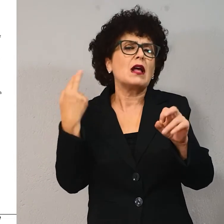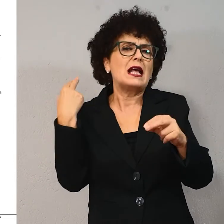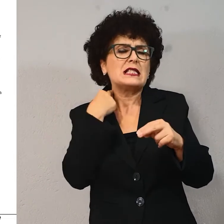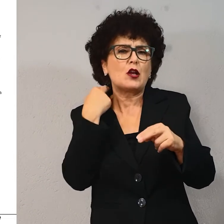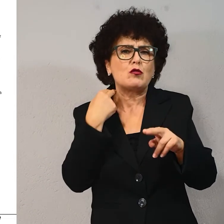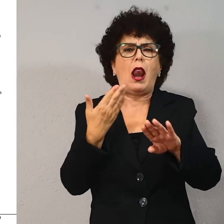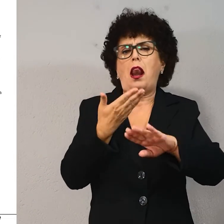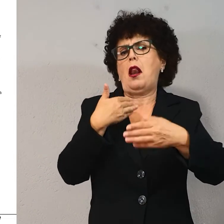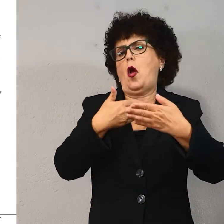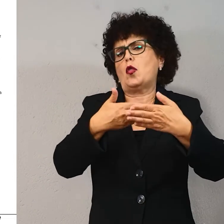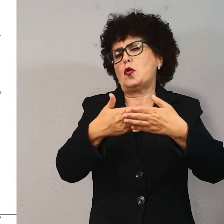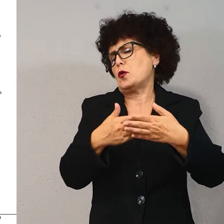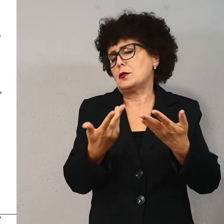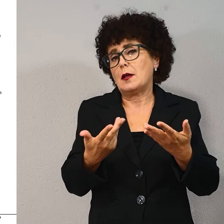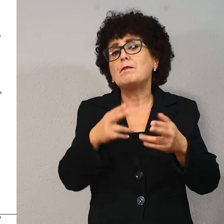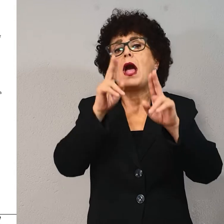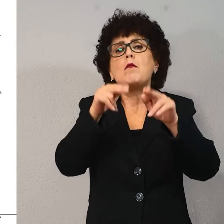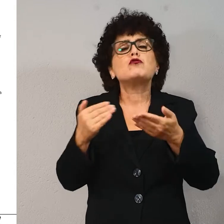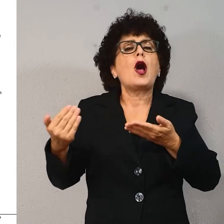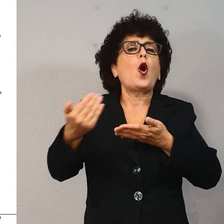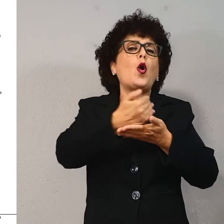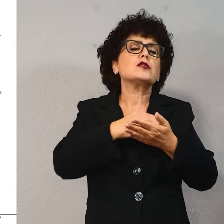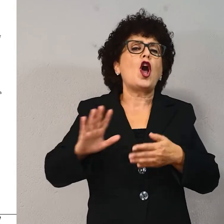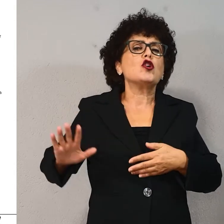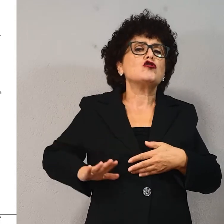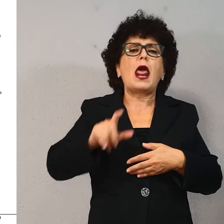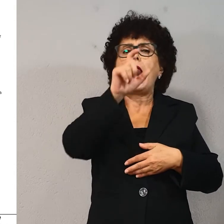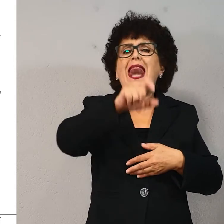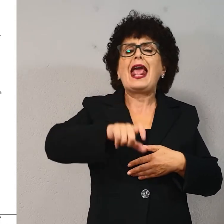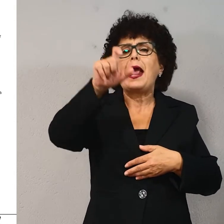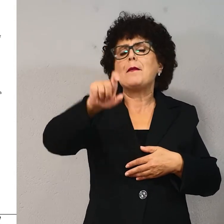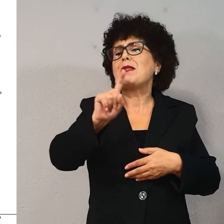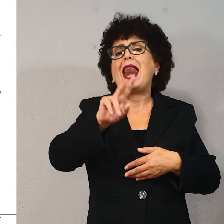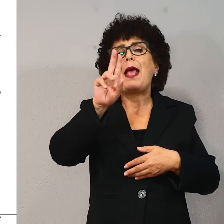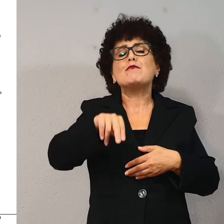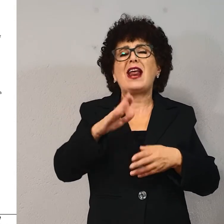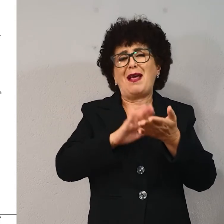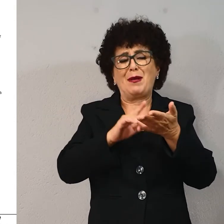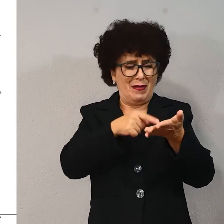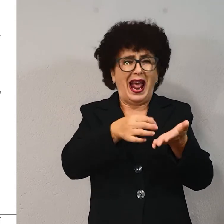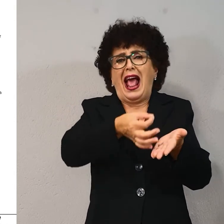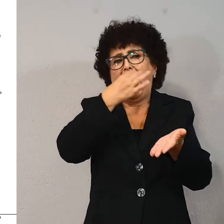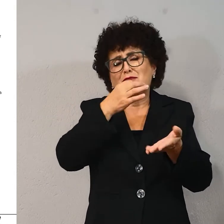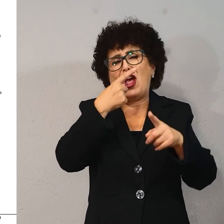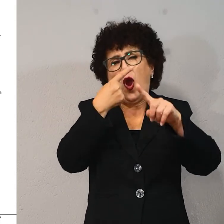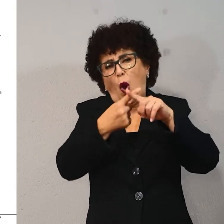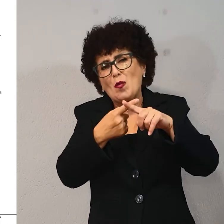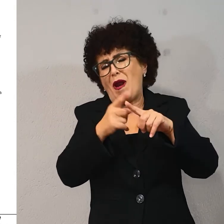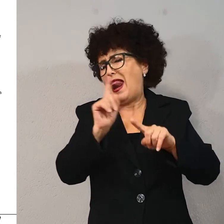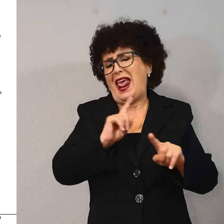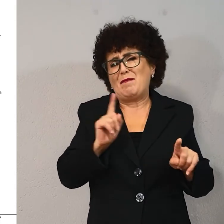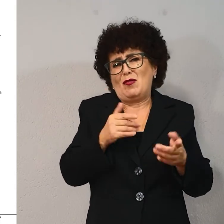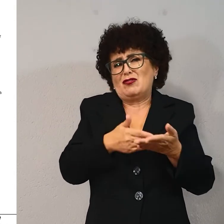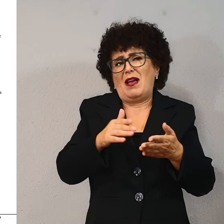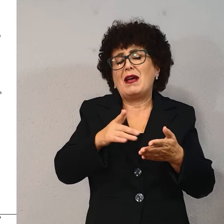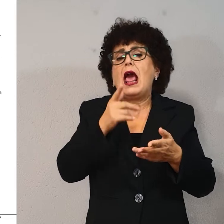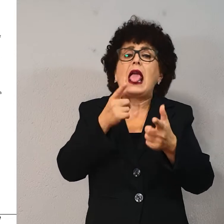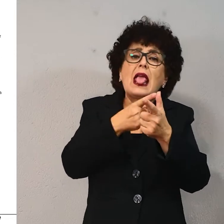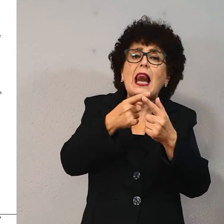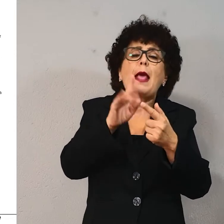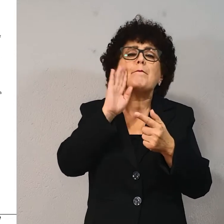сексуалниот однос. Може да ја користат жени кои не можат да користат хормонална контрацепција и